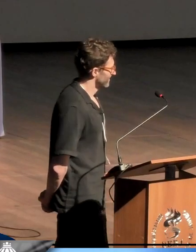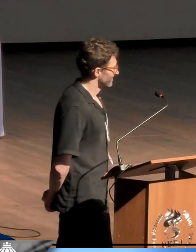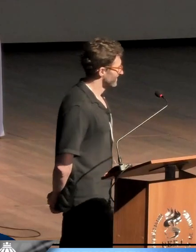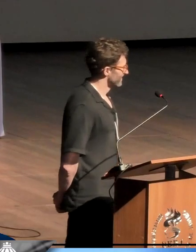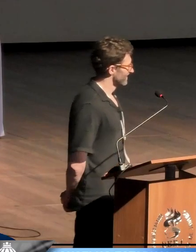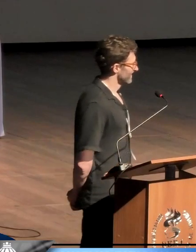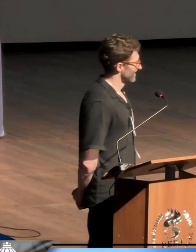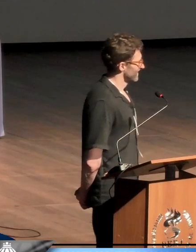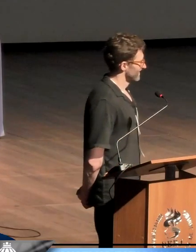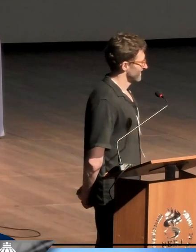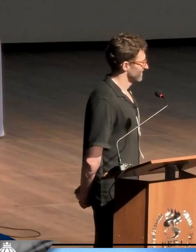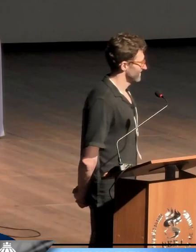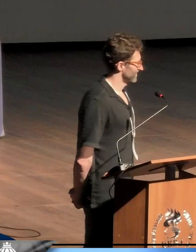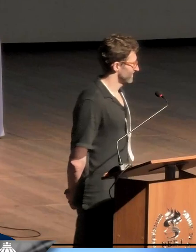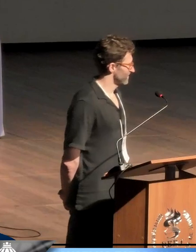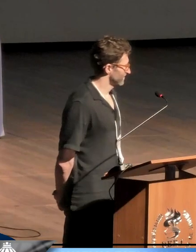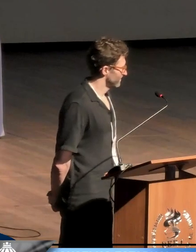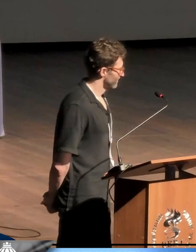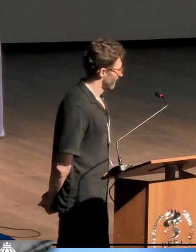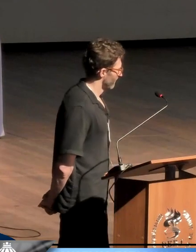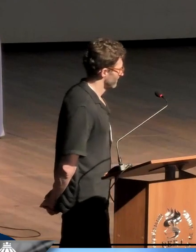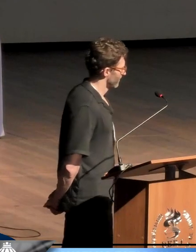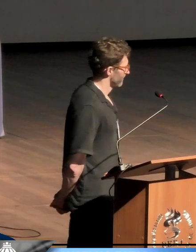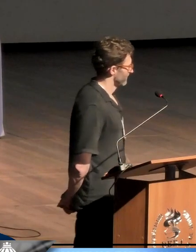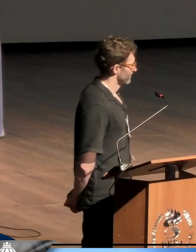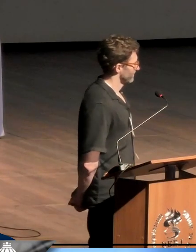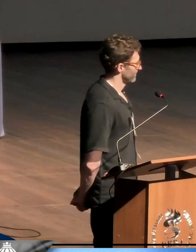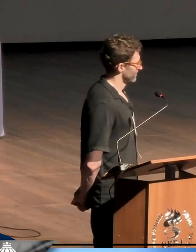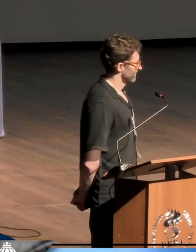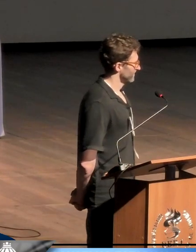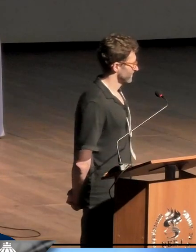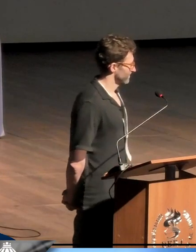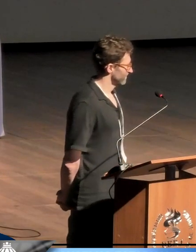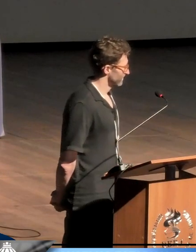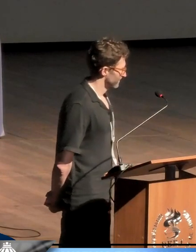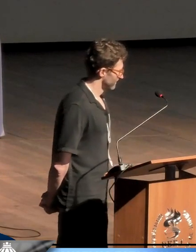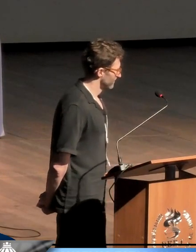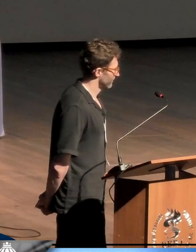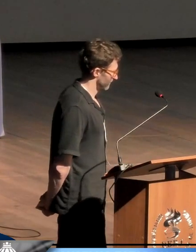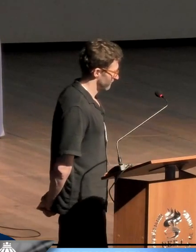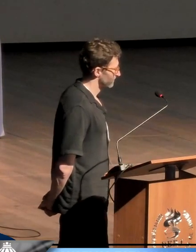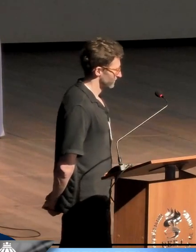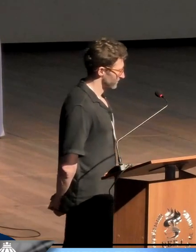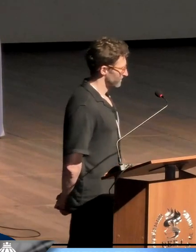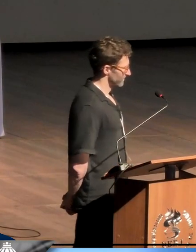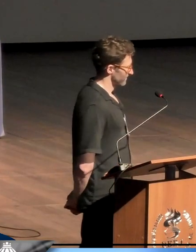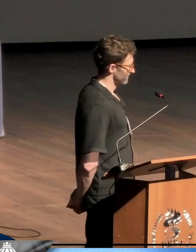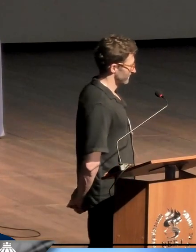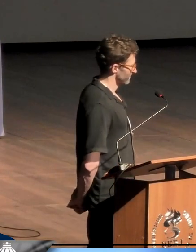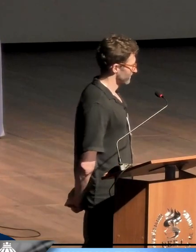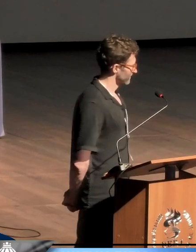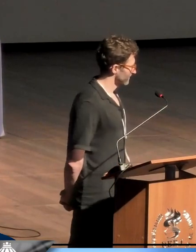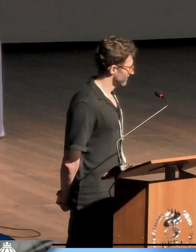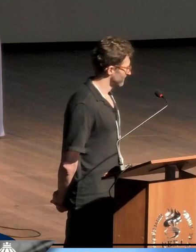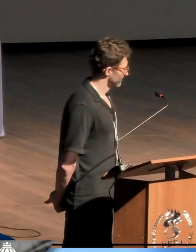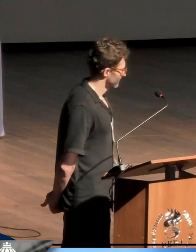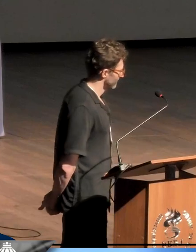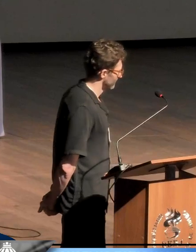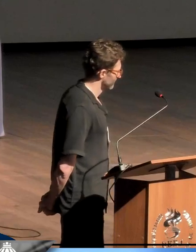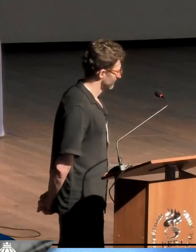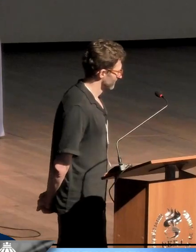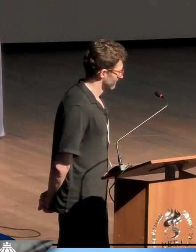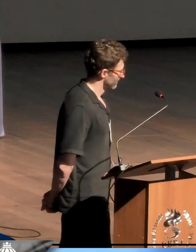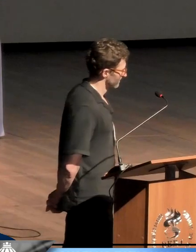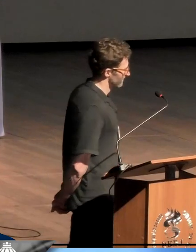a escola tem a obrigação de seguir o cardápio elaborado pela nutricionista que acompanha a criança ou construir um cardápio